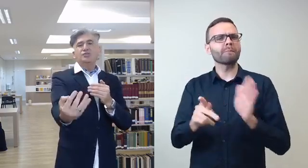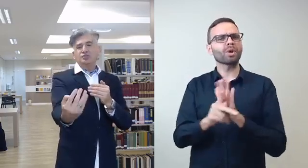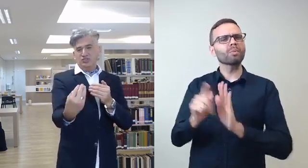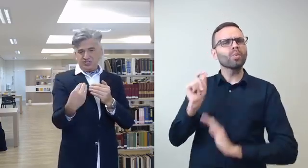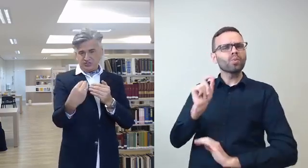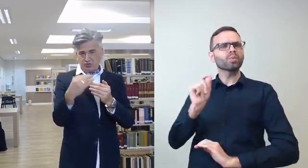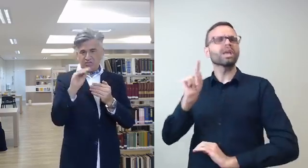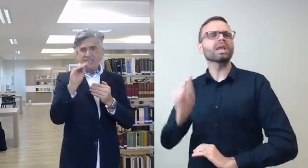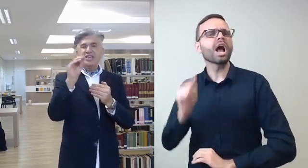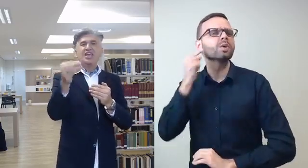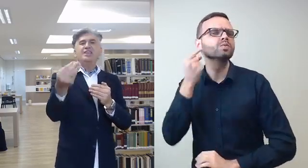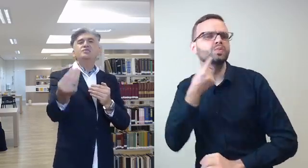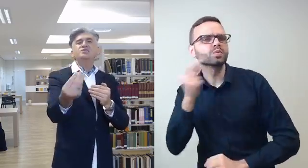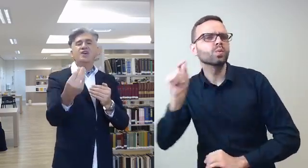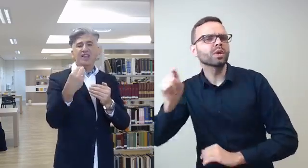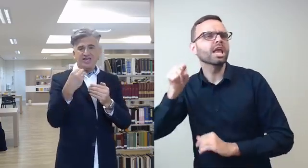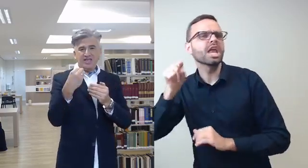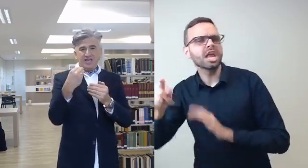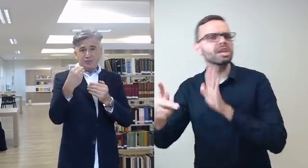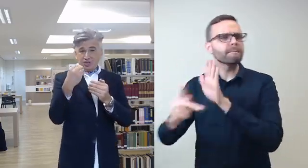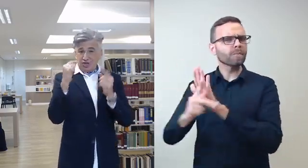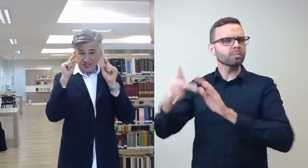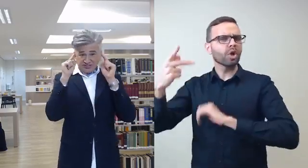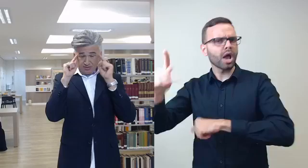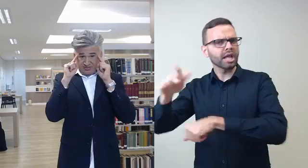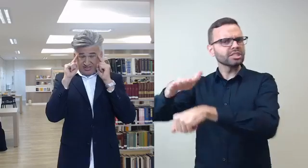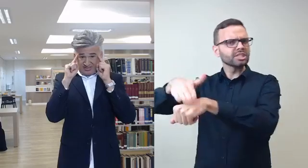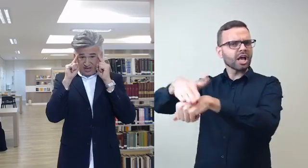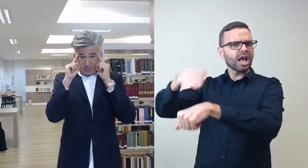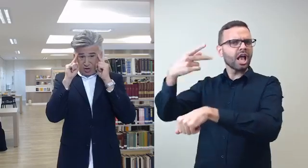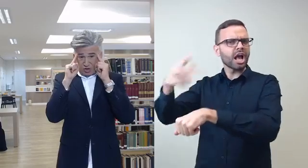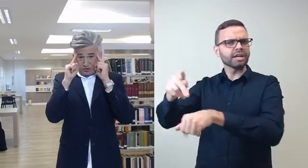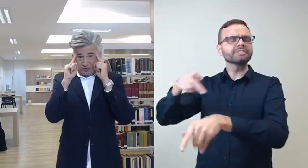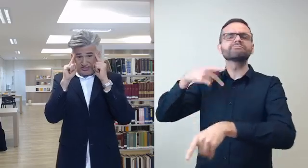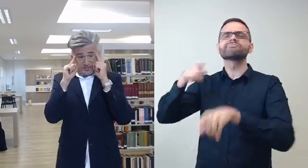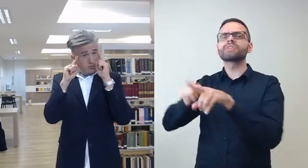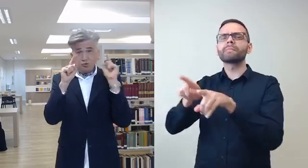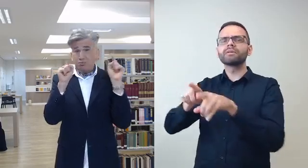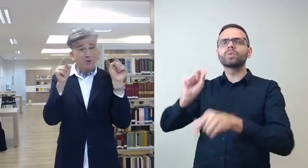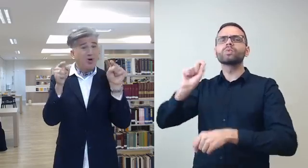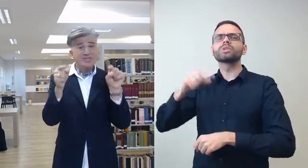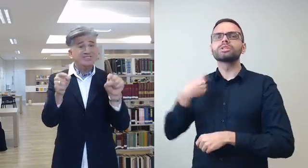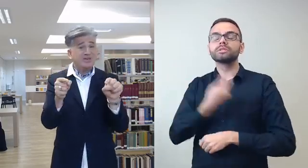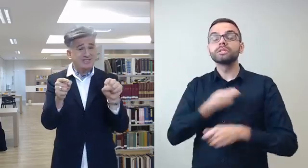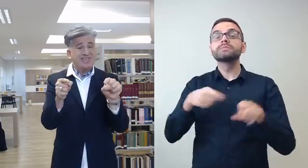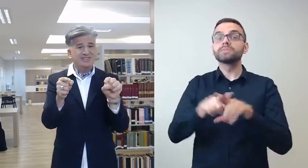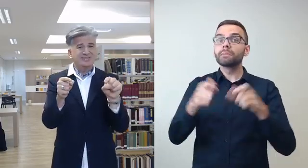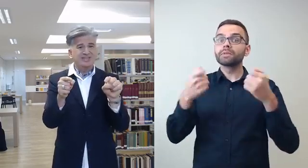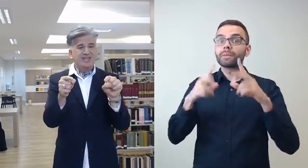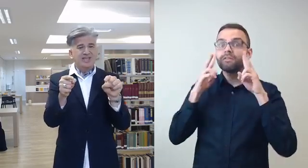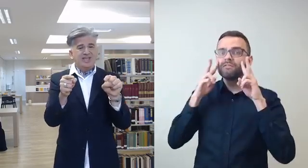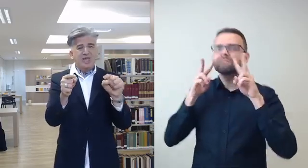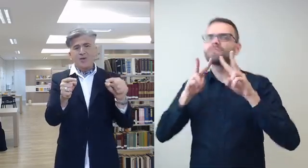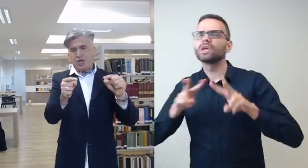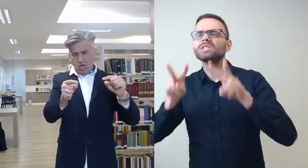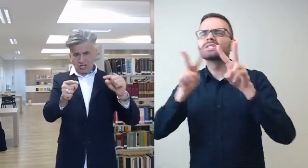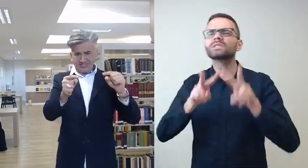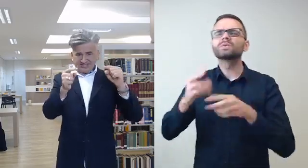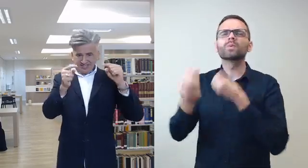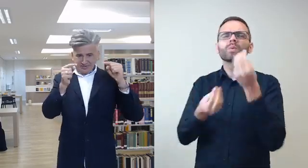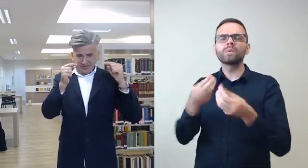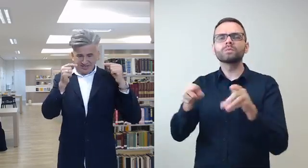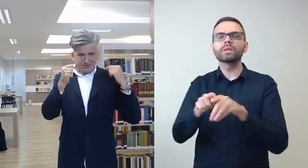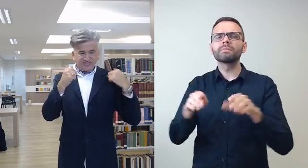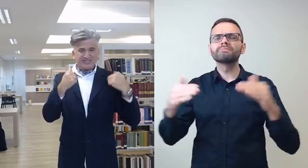ele nos diz, do que ele nos fala, porque nós temos que ter uma cosmovisão muito próxima deles. Não é nós